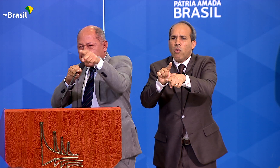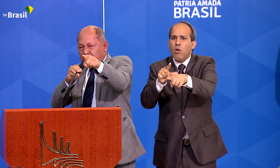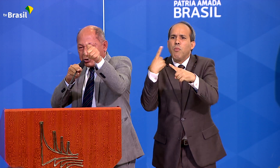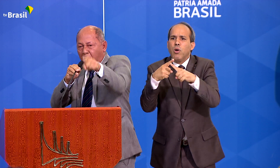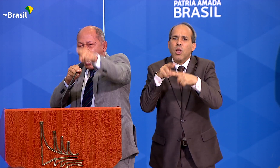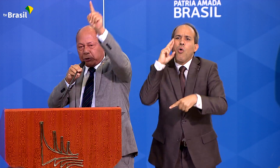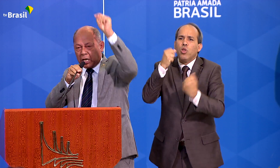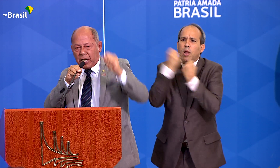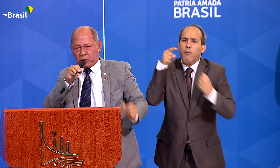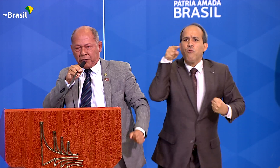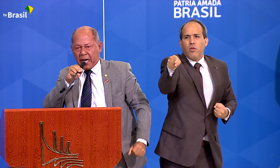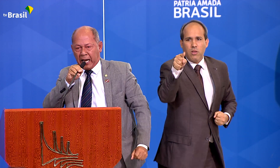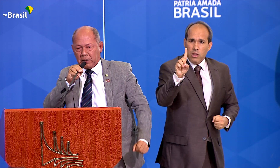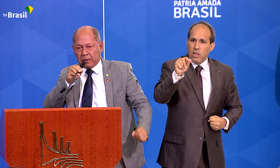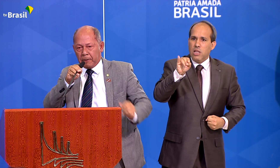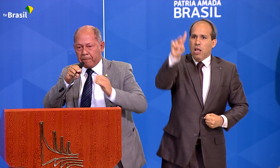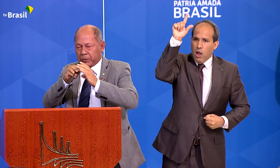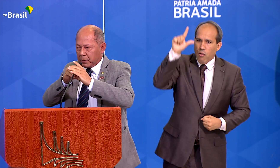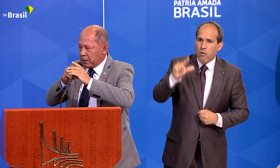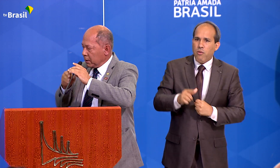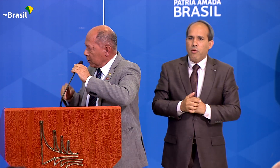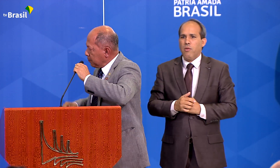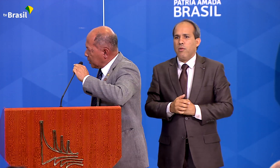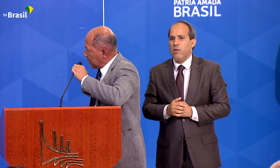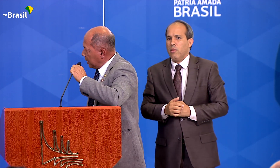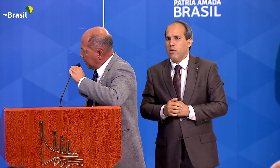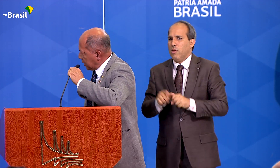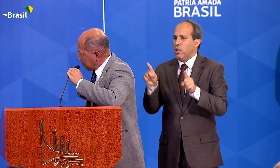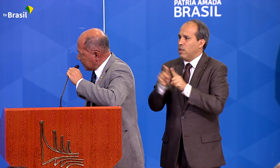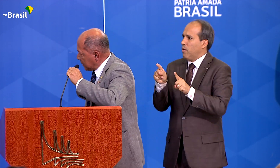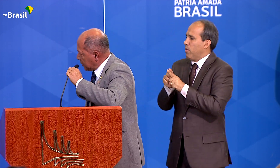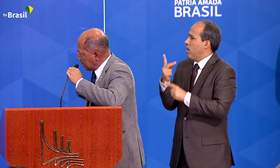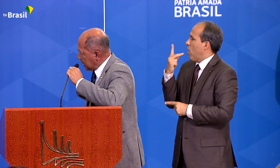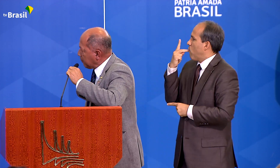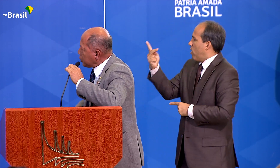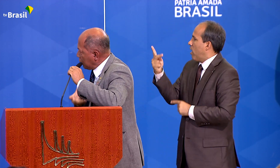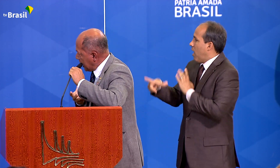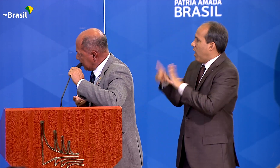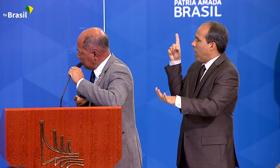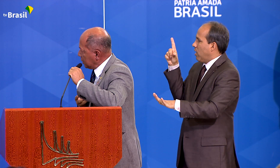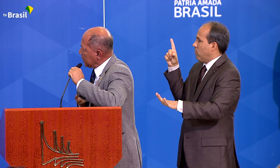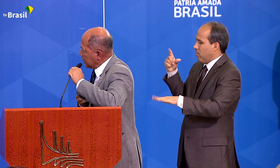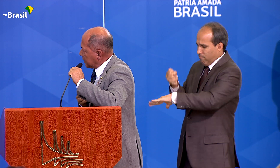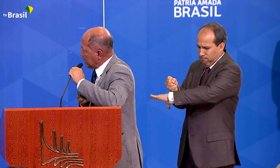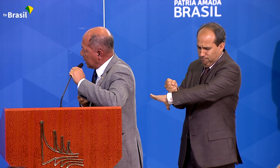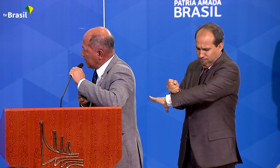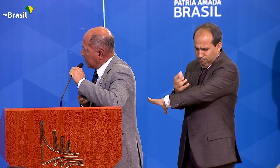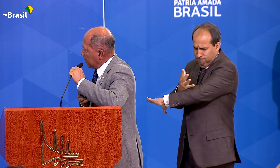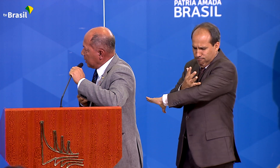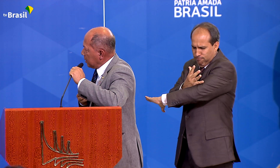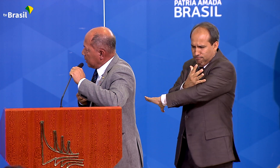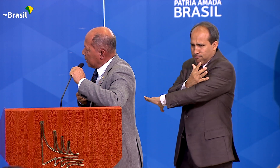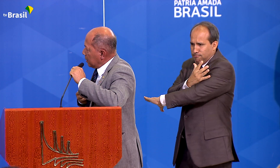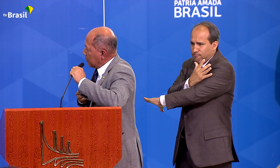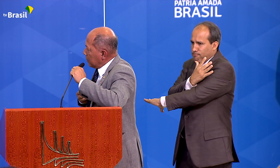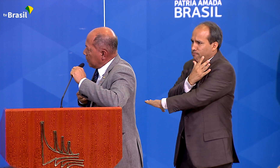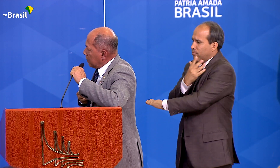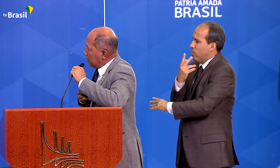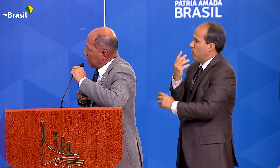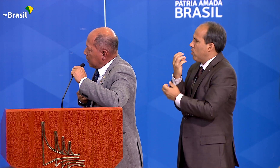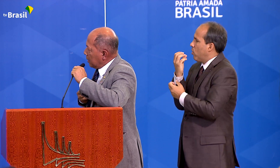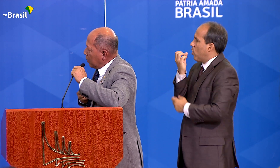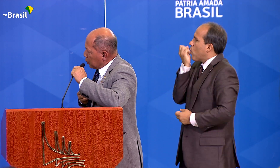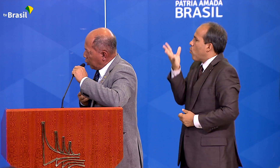qualquer um dois já tá do teu lado Daniel Silveira lá eu não poderia deixar Presidente aqui emocionado me dizer